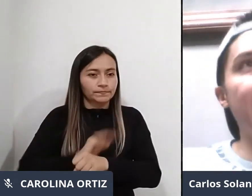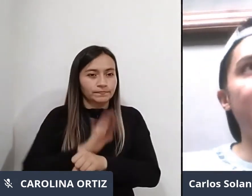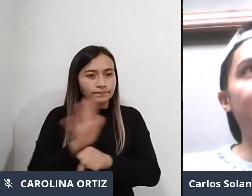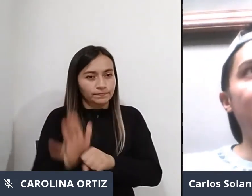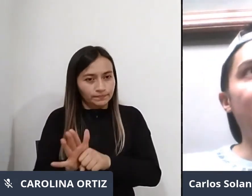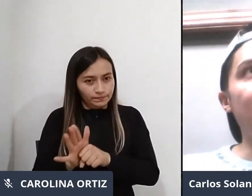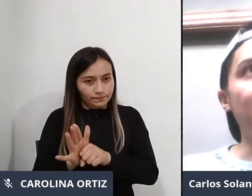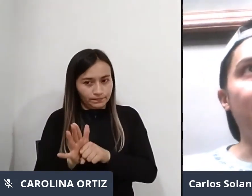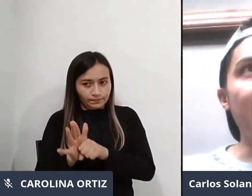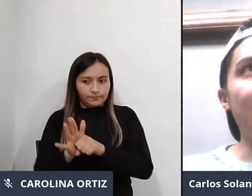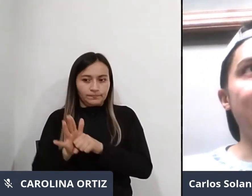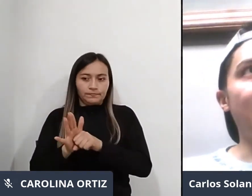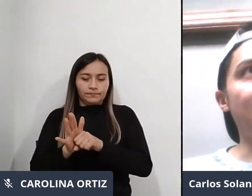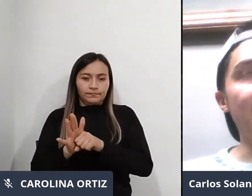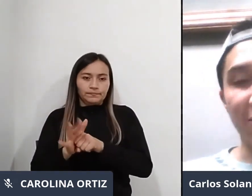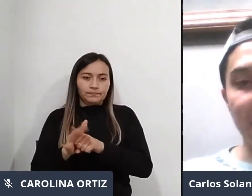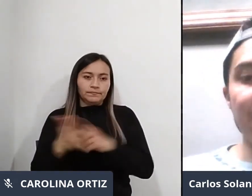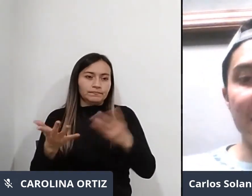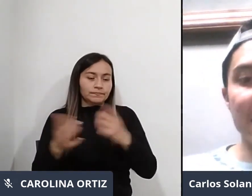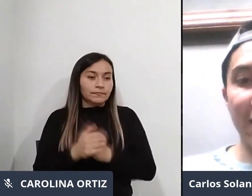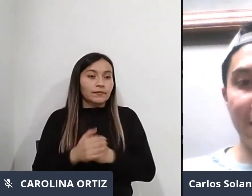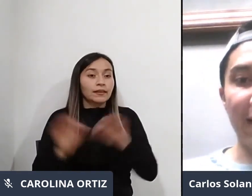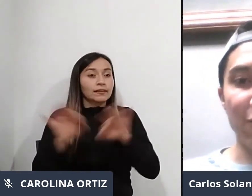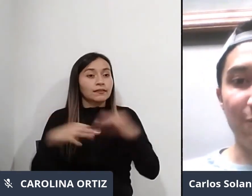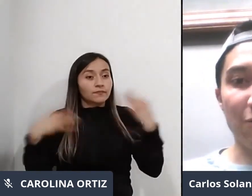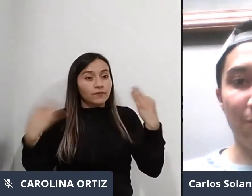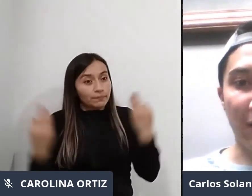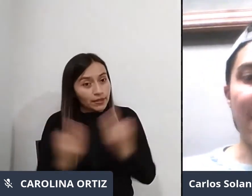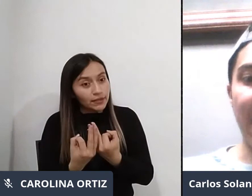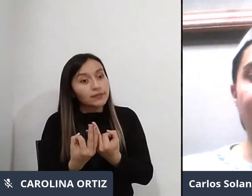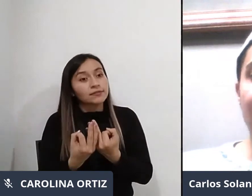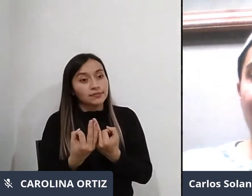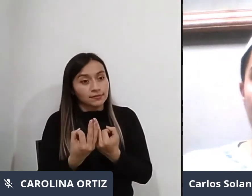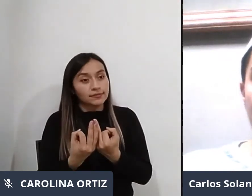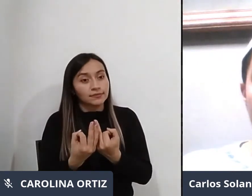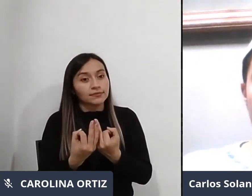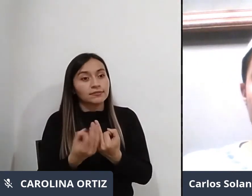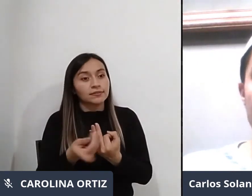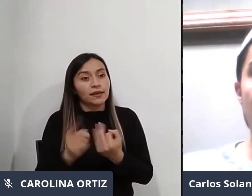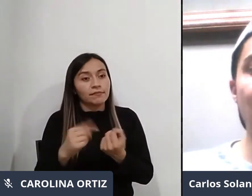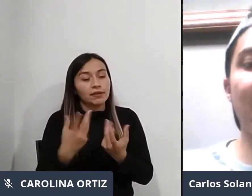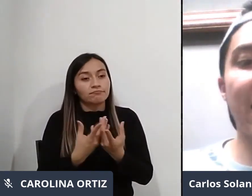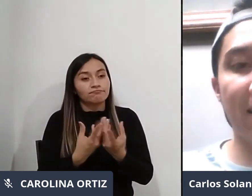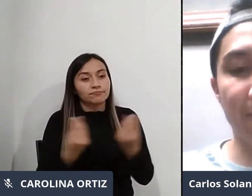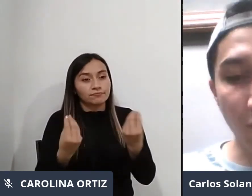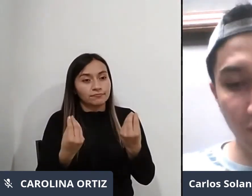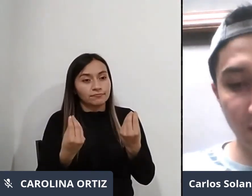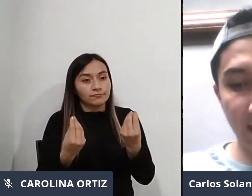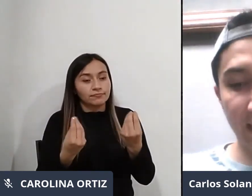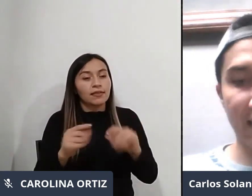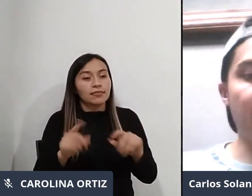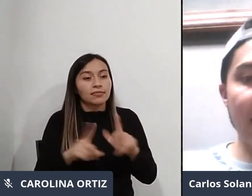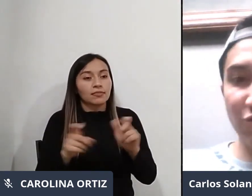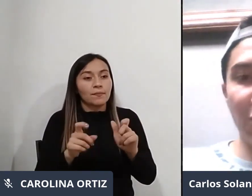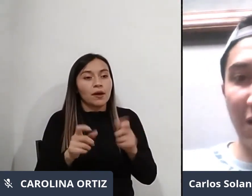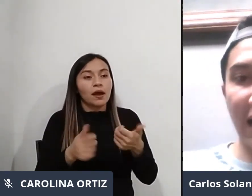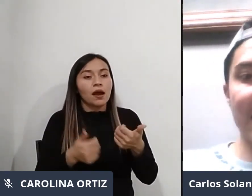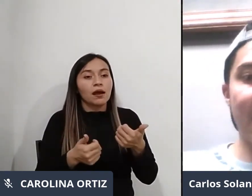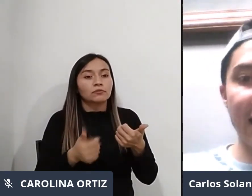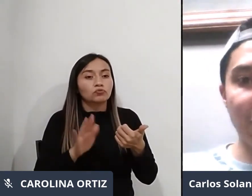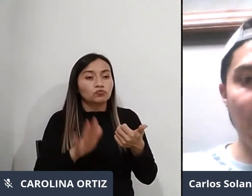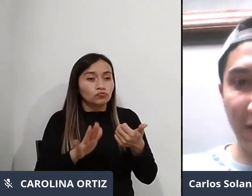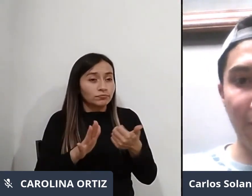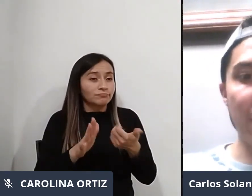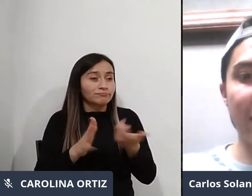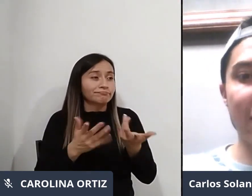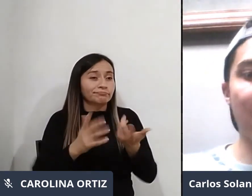que las familias, las relaciones también se iban separando un poco por el tema de la tecnología. Vemos que muchos se aferran a un celular,